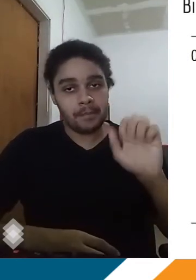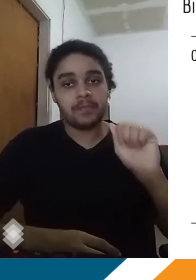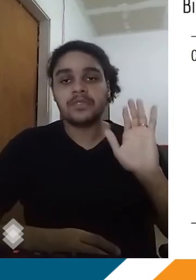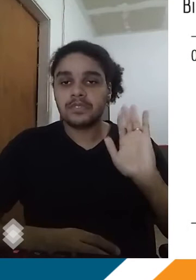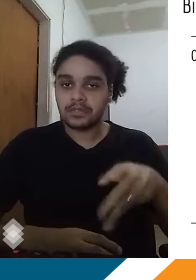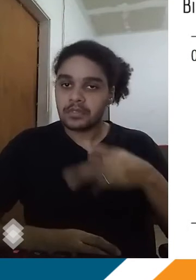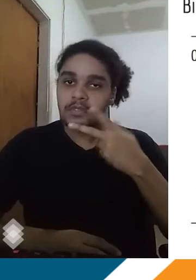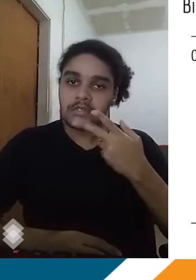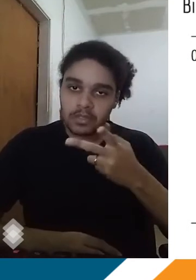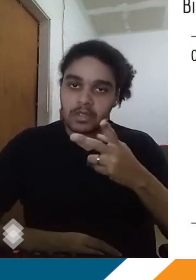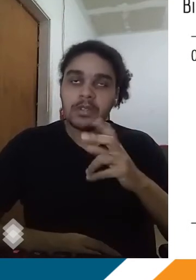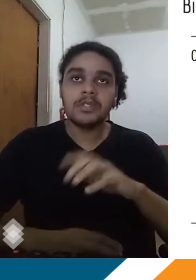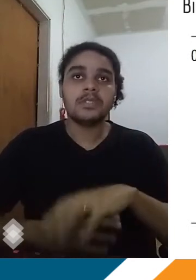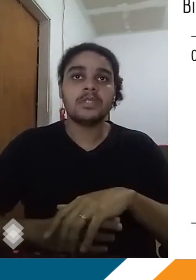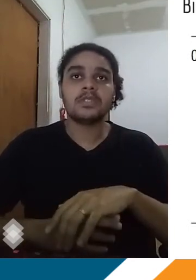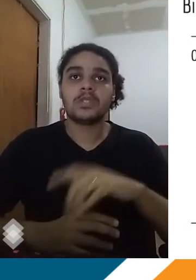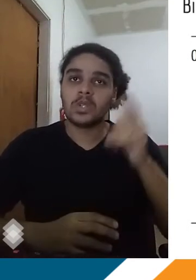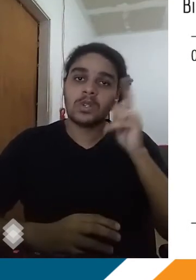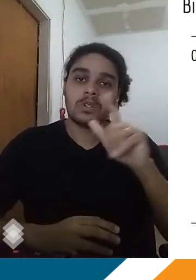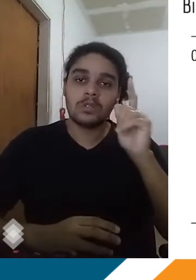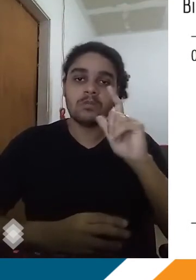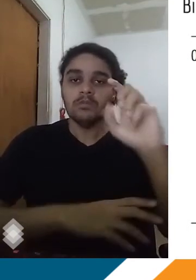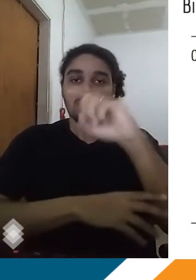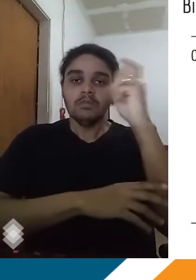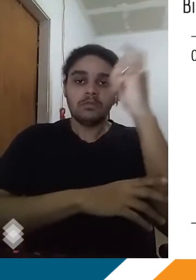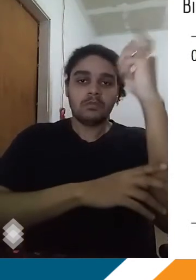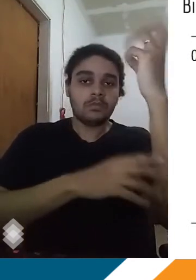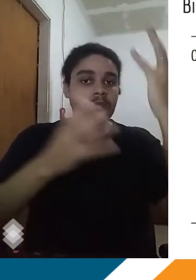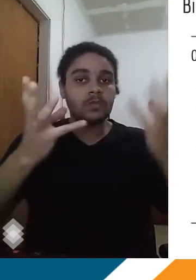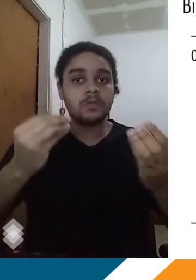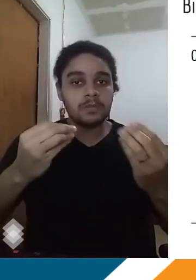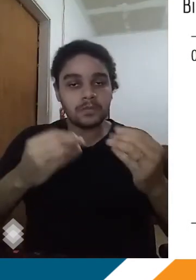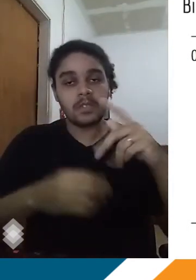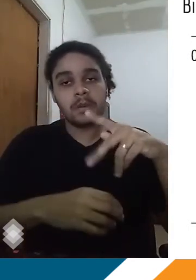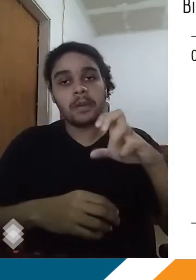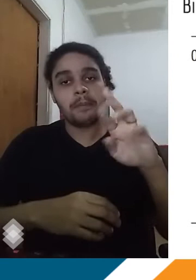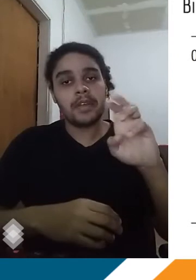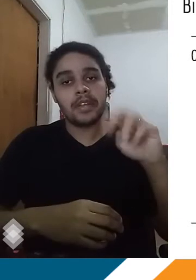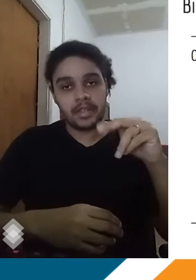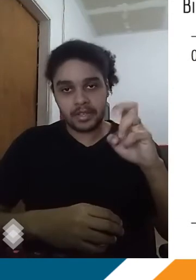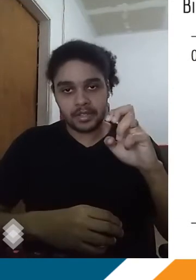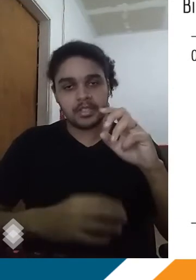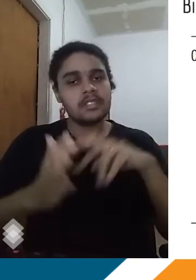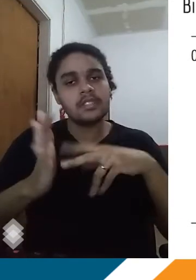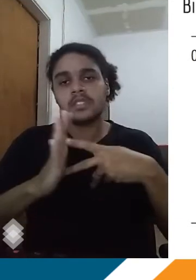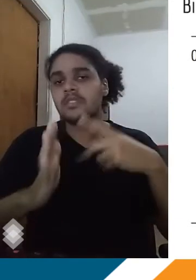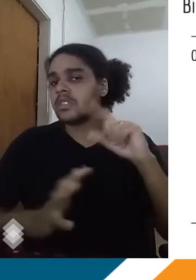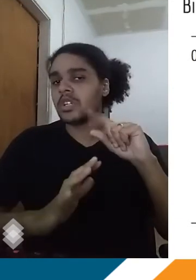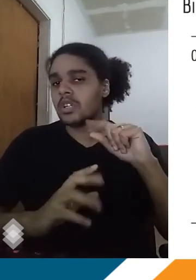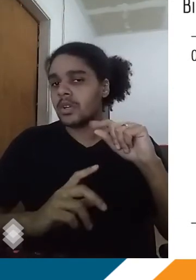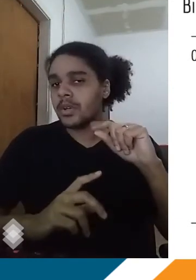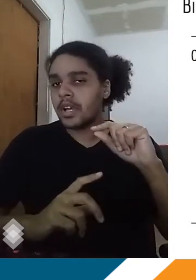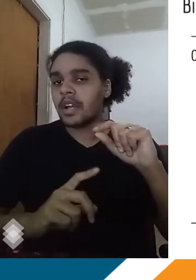disse, né, com dosséis atingindo grandes altitudes. Uma vegetação perene. O que significa essa palavra perene? Né?